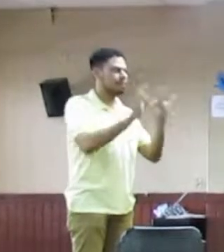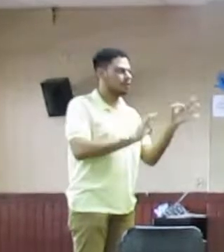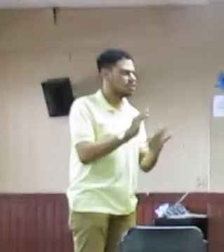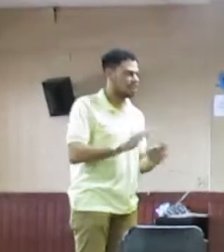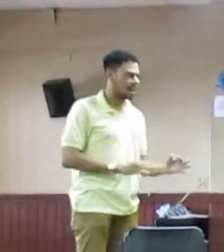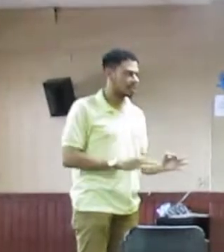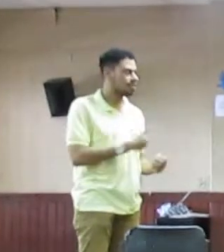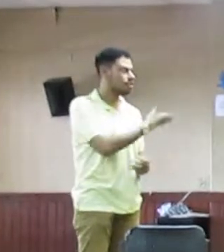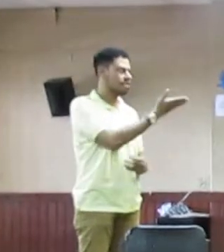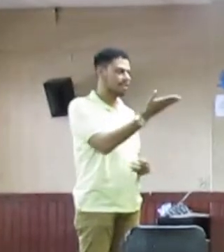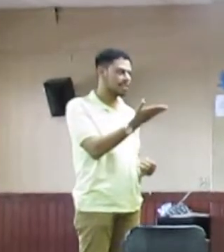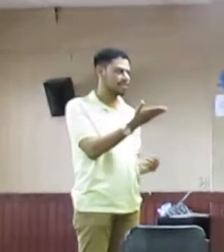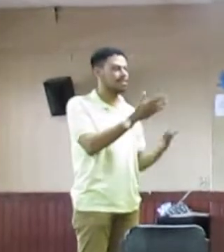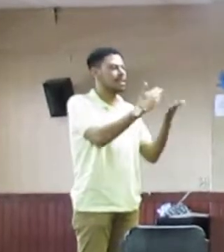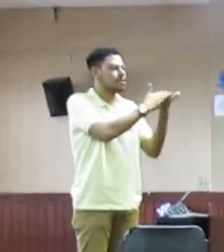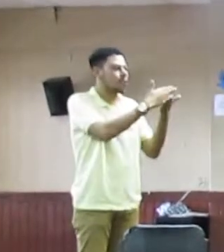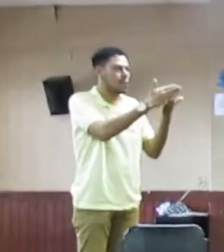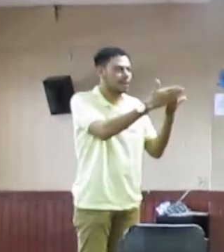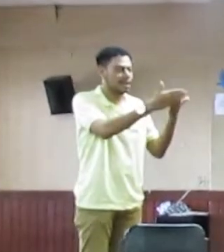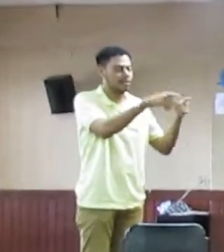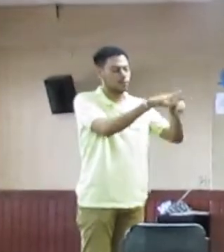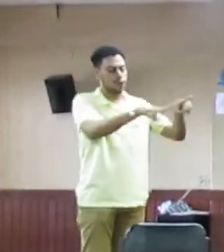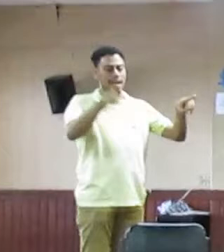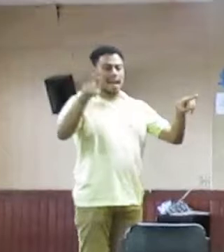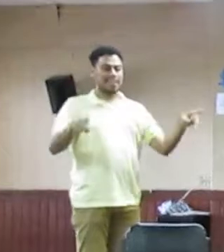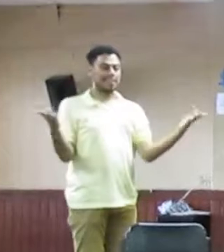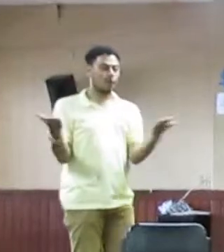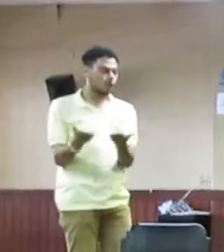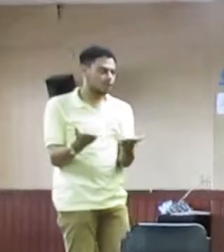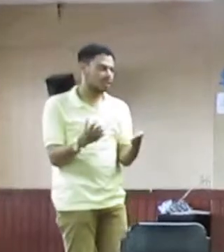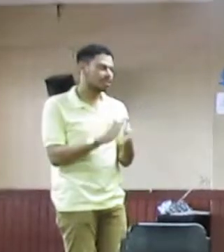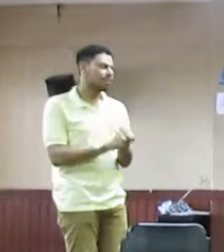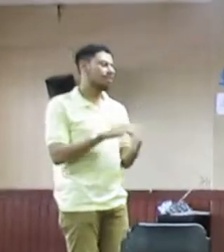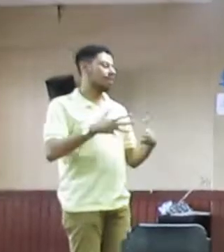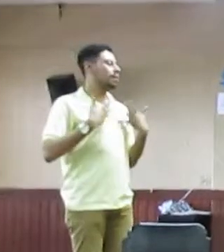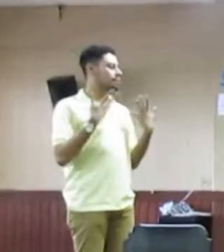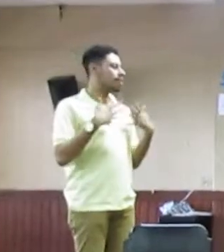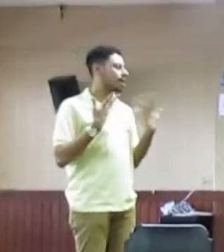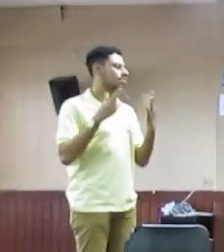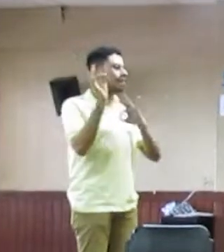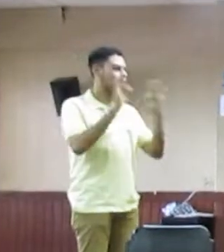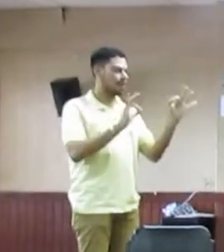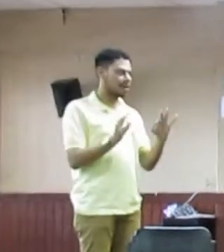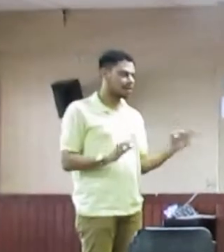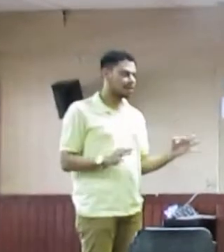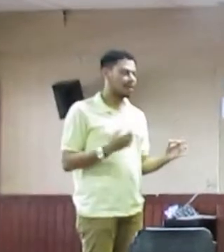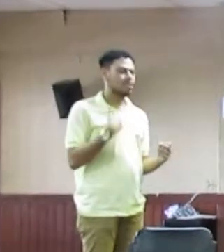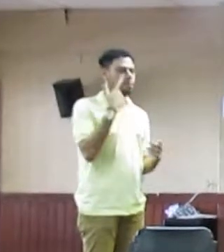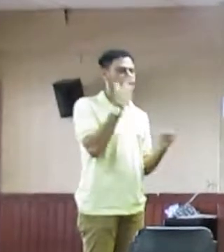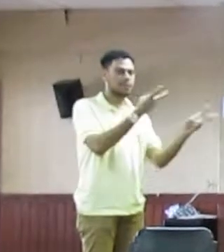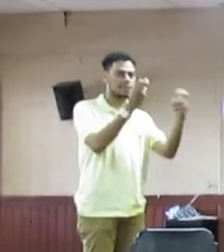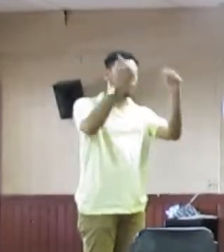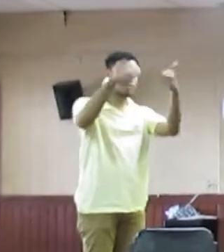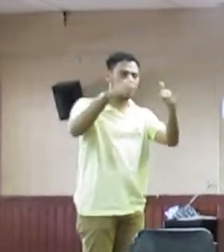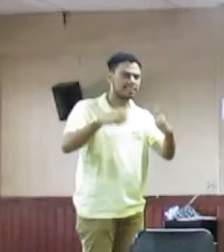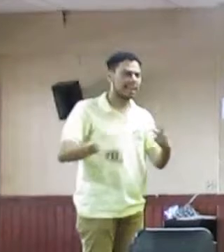empolgadas a fazer projetos, e vocês, desde o começo até hoje, ficaram bem empolgados em elaborar. A gente